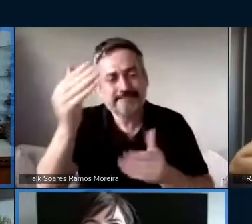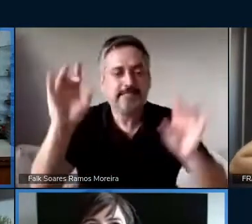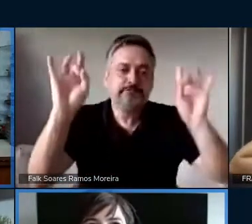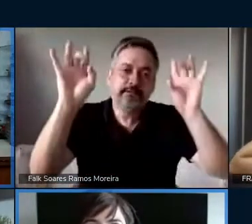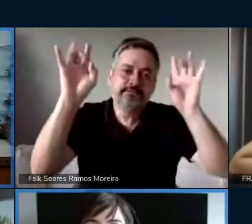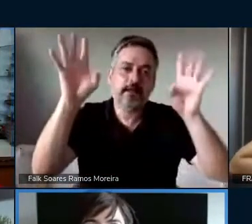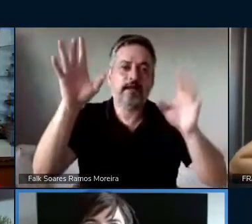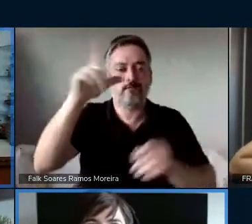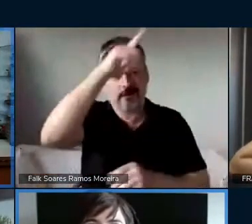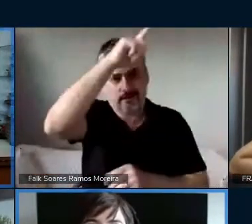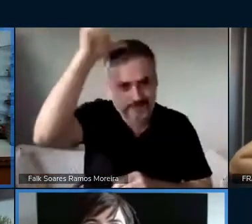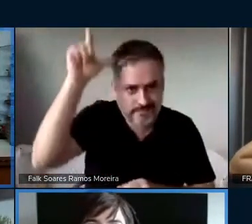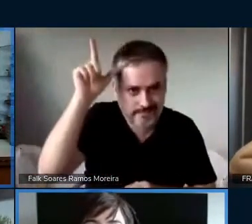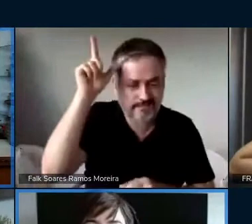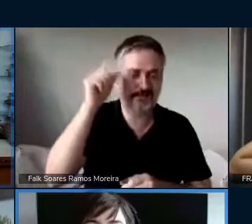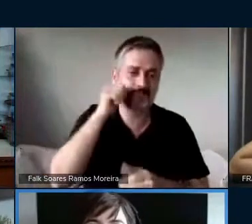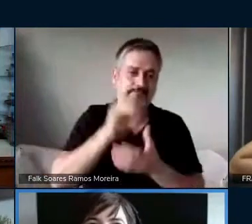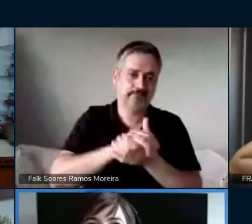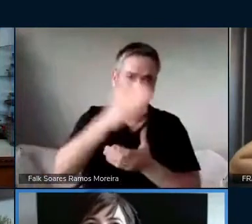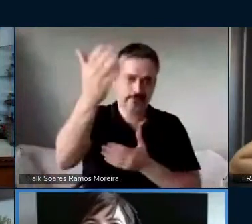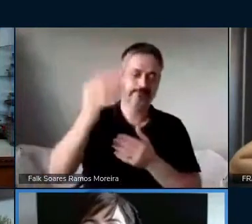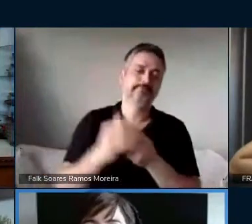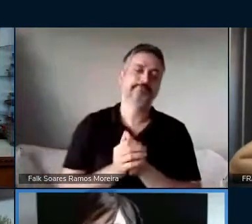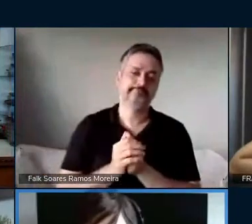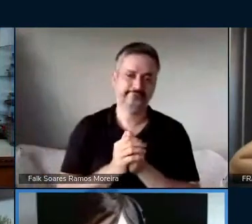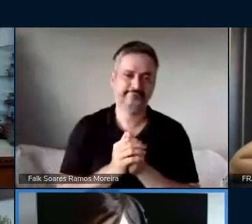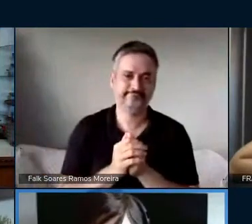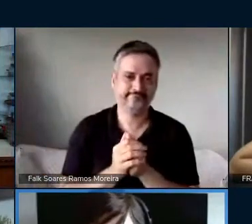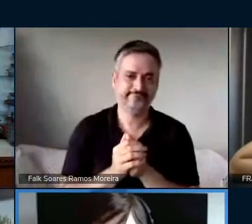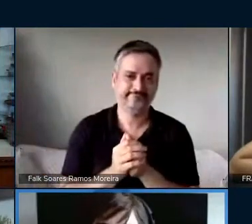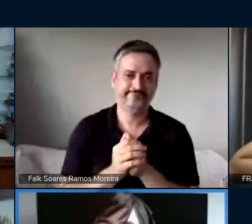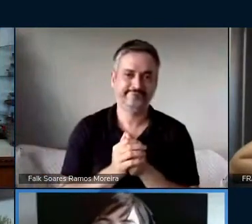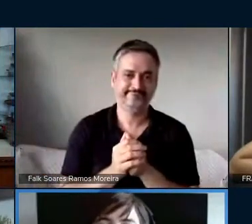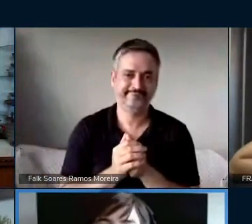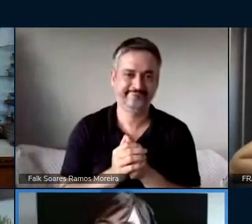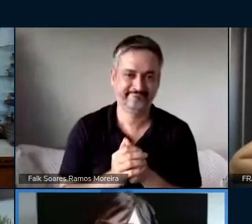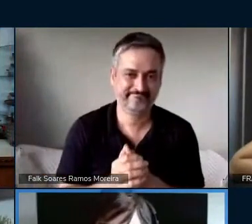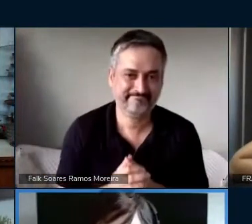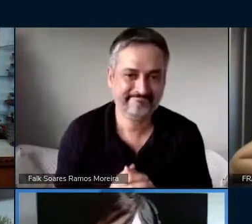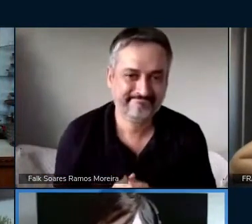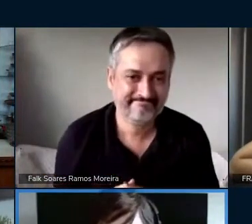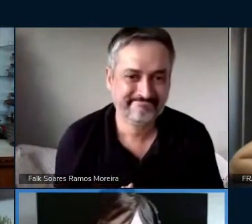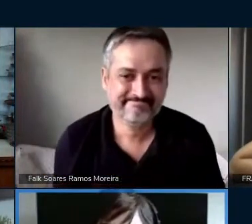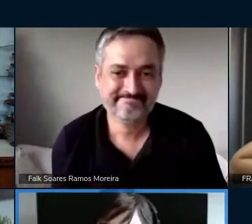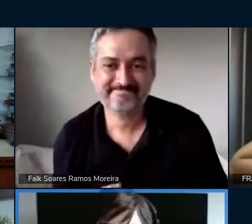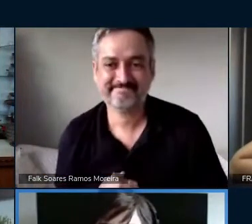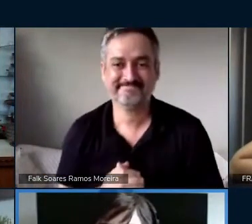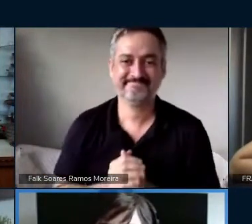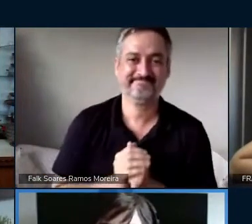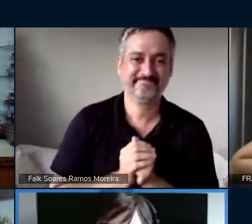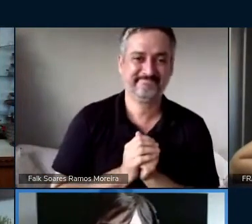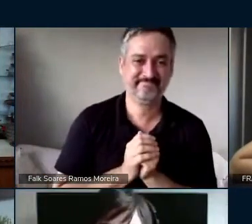Muito obrigado. Gostaria de agradecimento especial à minha esposa, Luciana.